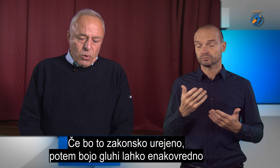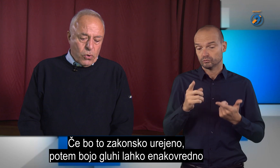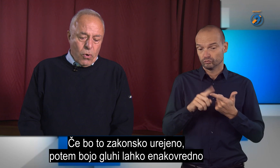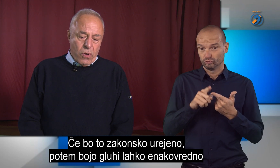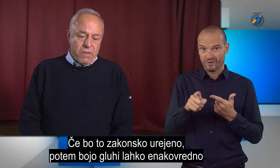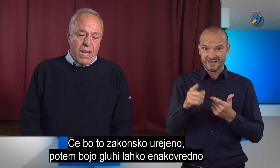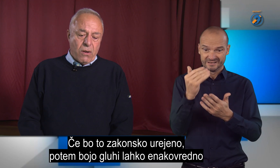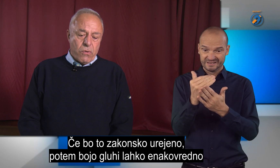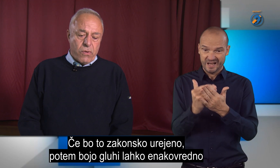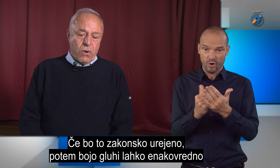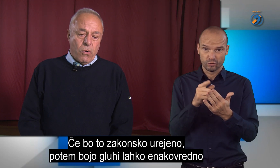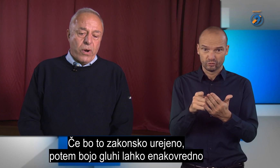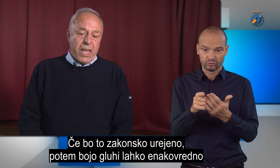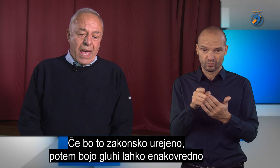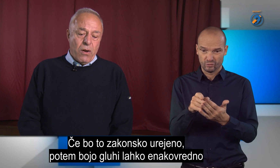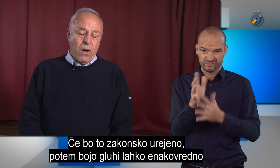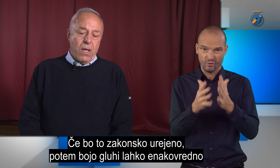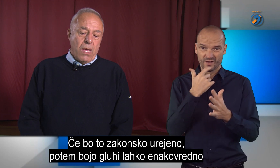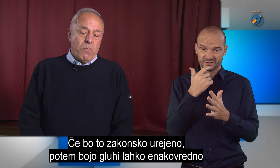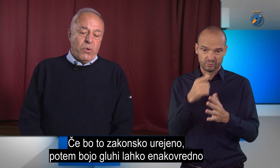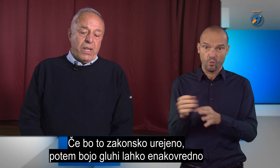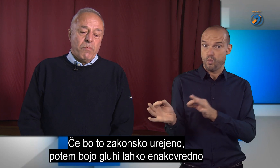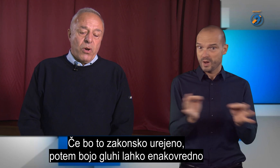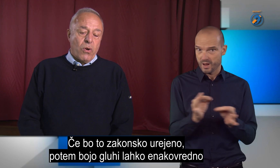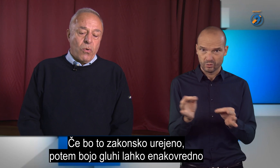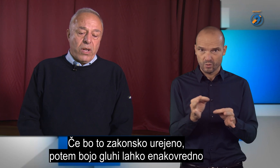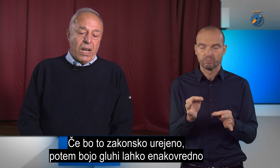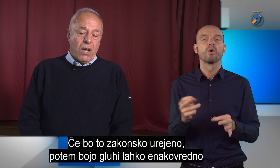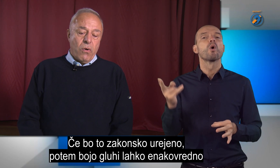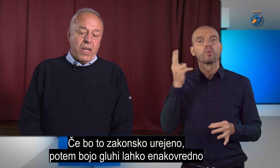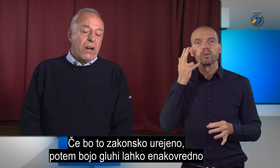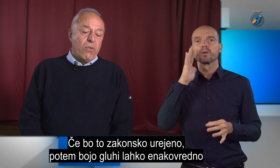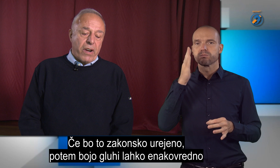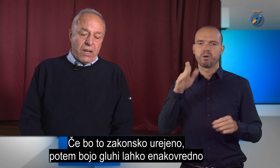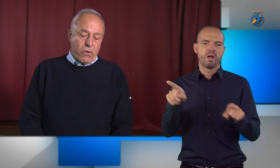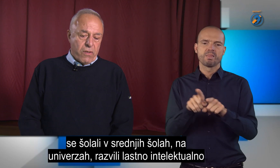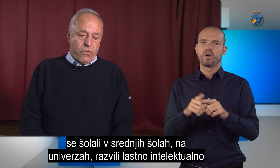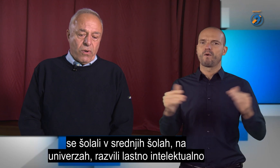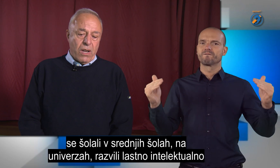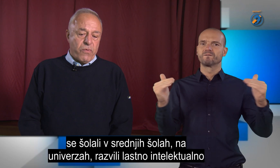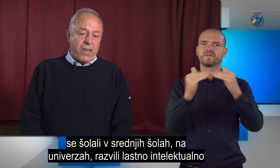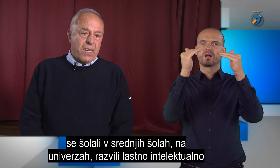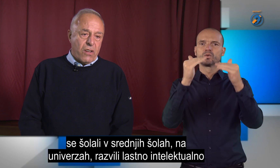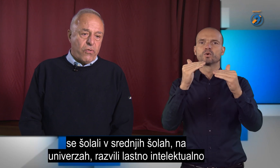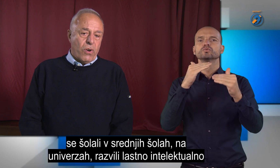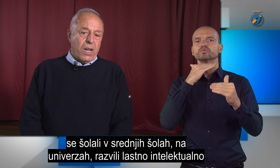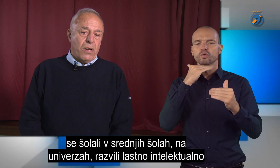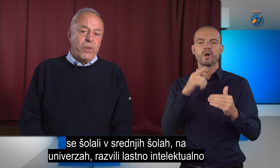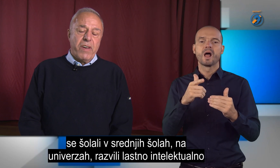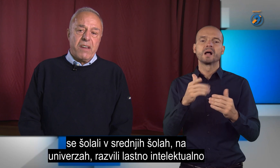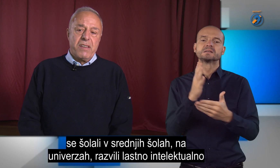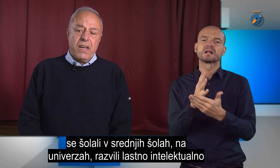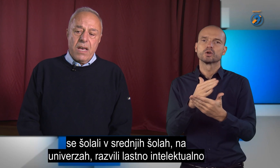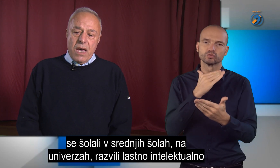Če bo to zakonsko urejeno, potem bojo gluhi lahko enakovredno se šolali v srednjih šolah,